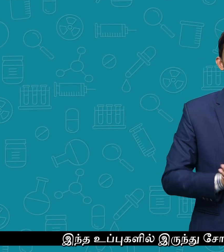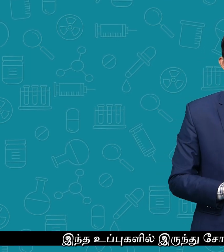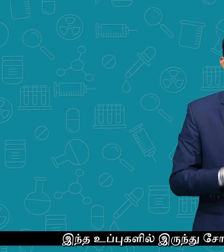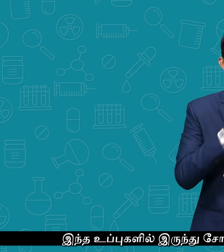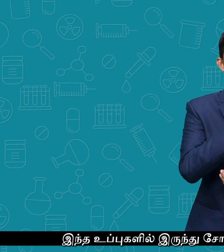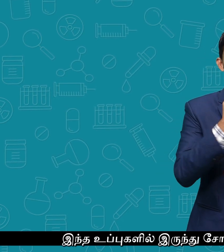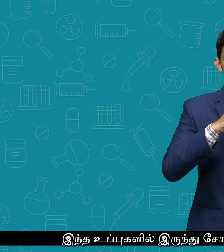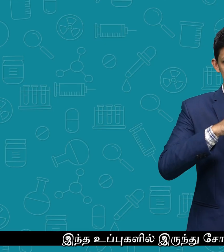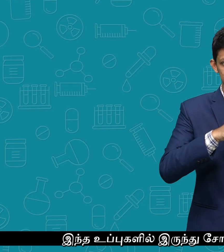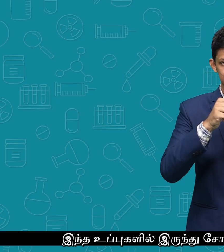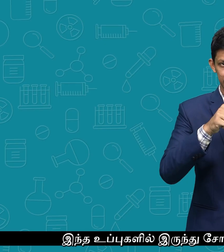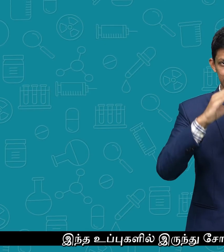பிரிக்கப்படுகிறது.